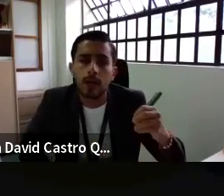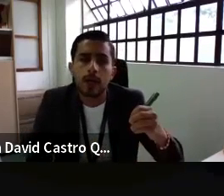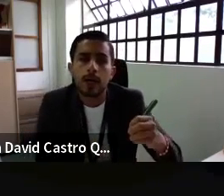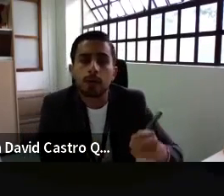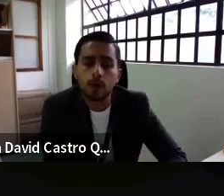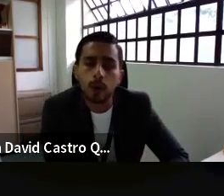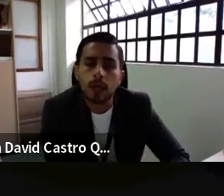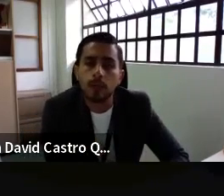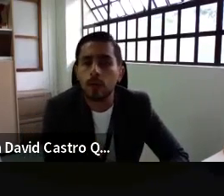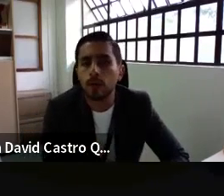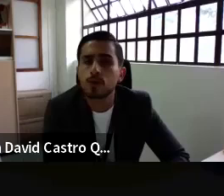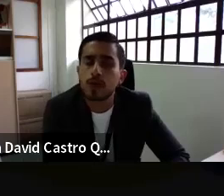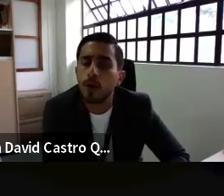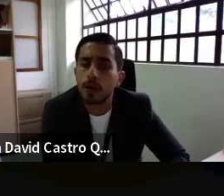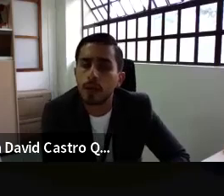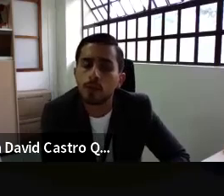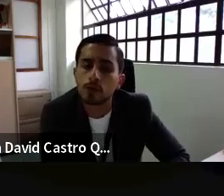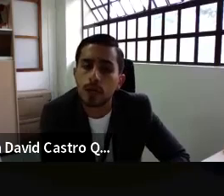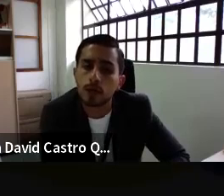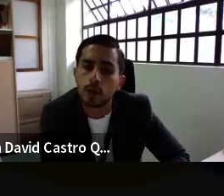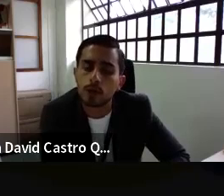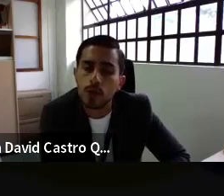en Puerto Berrío bueno hemos estado en muchos territorios